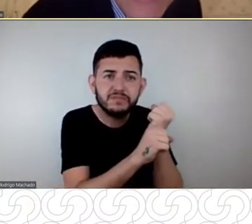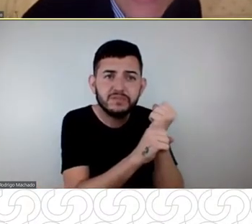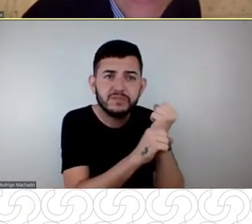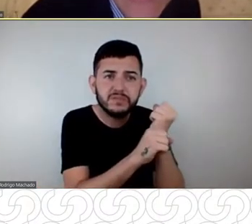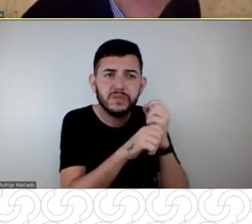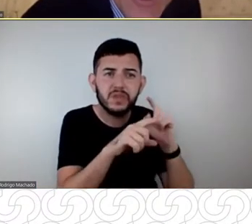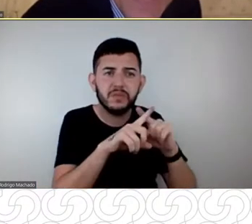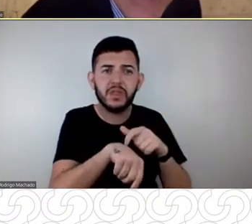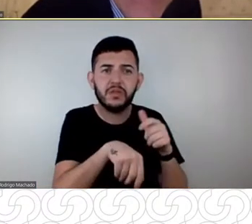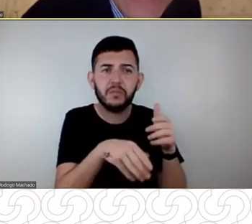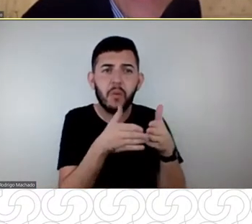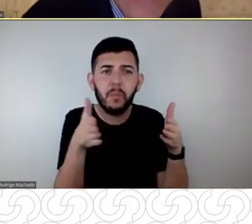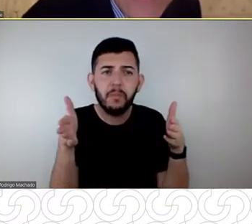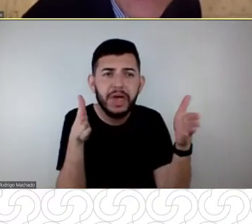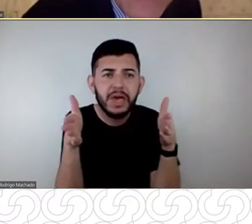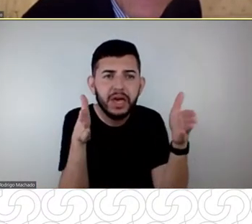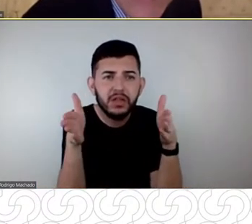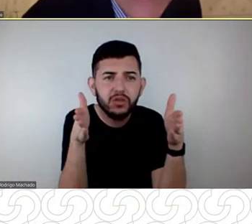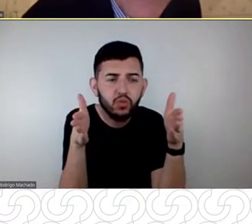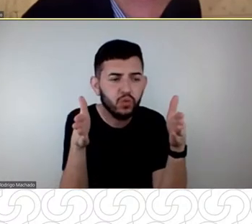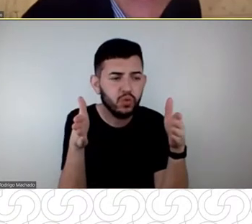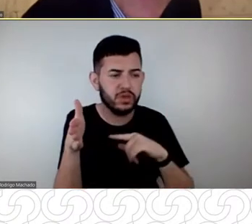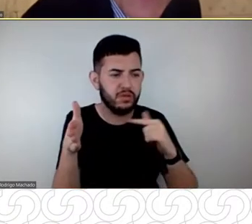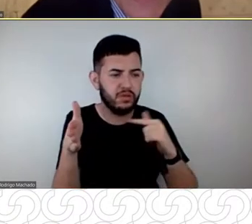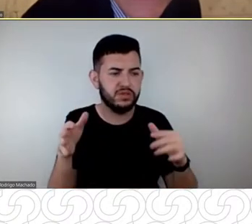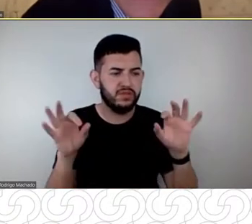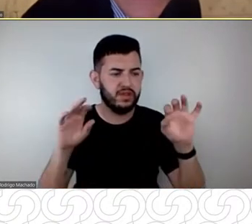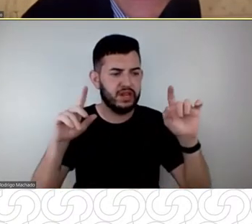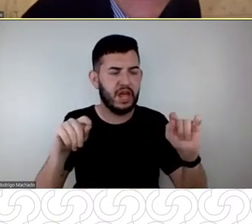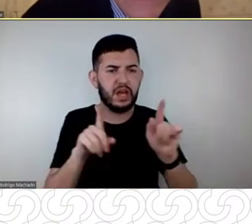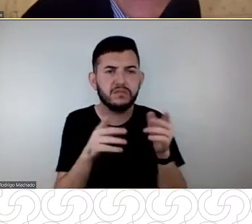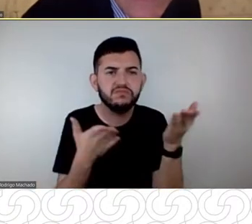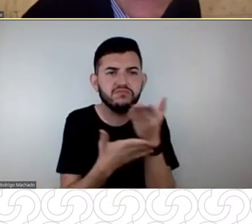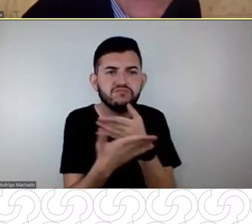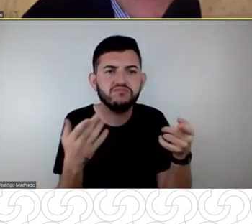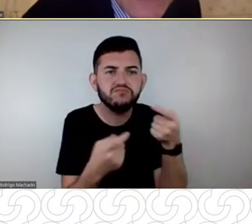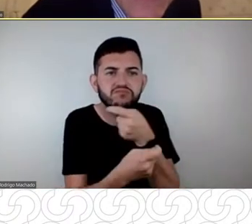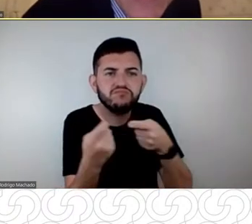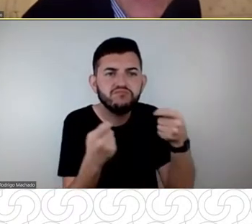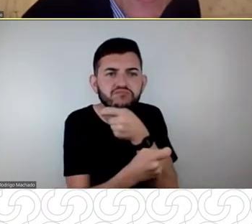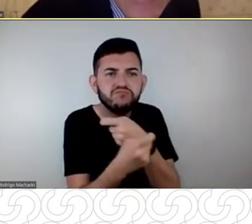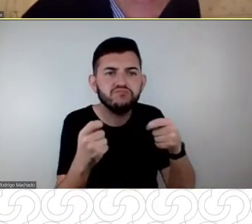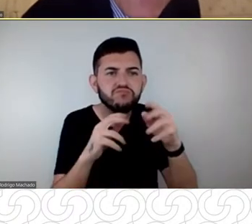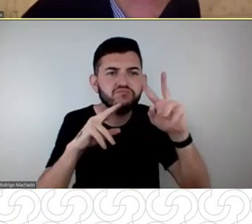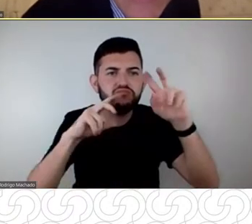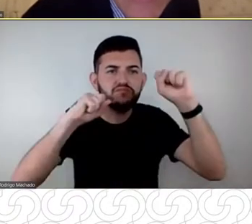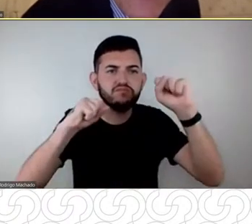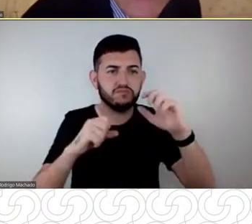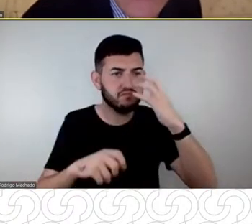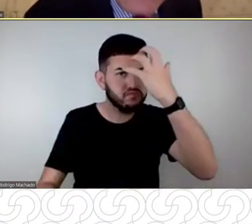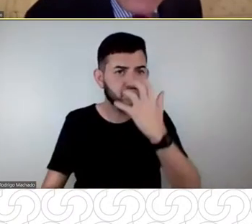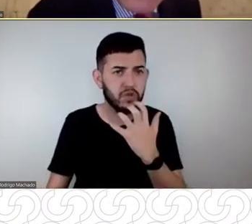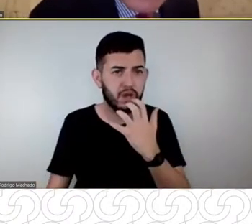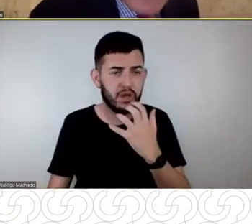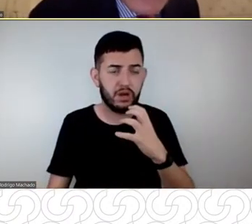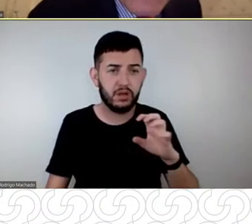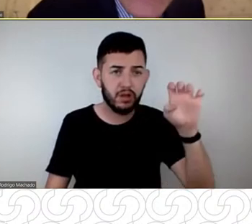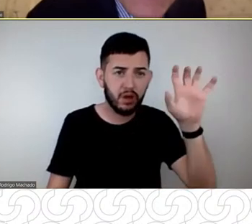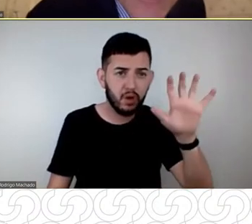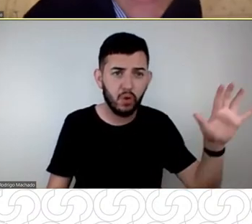10 anos, nenhuma iniciativa diplomática forte, séria da Europa para